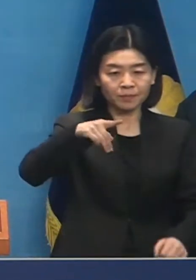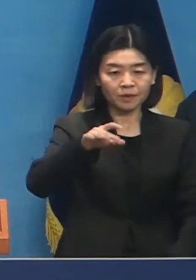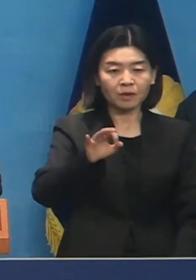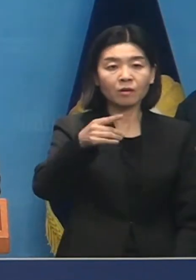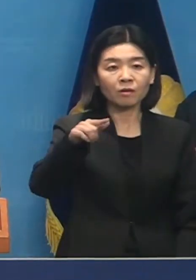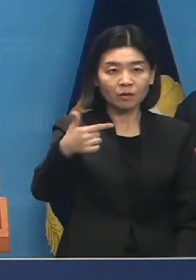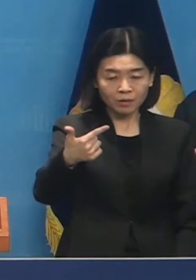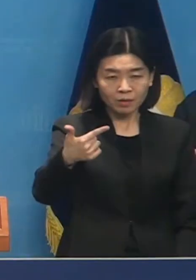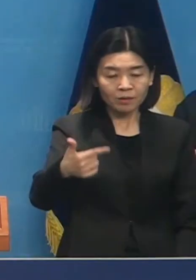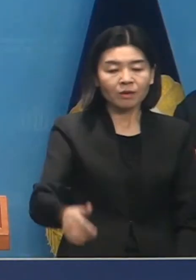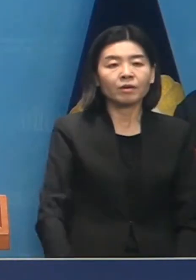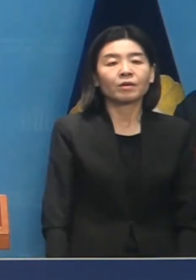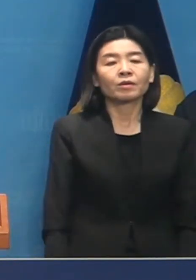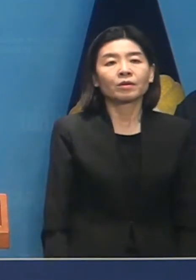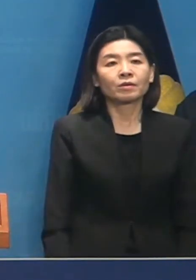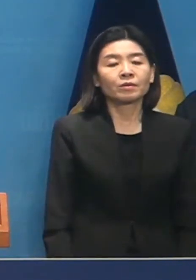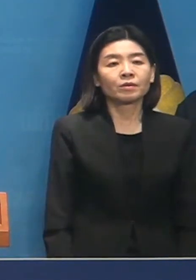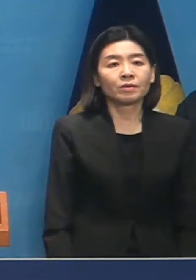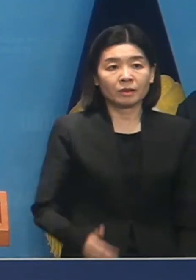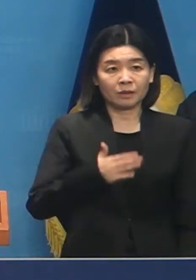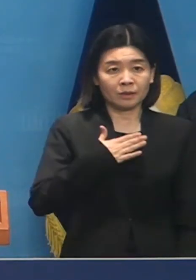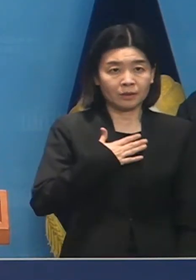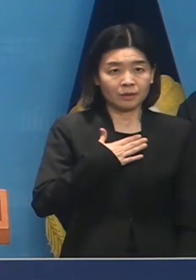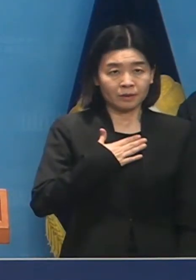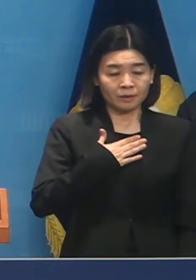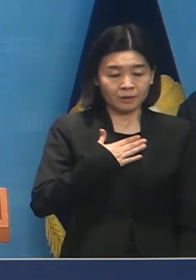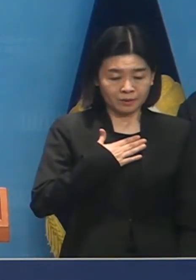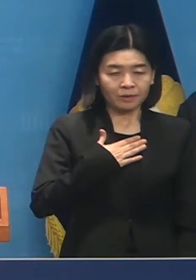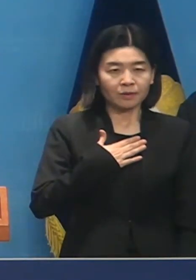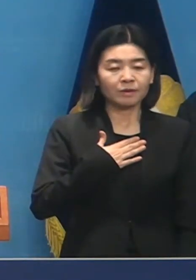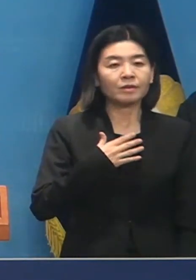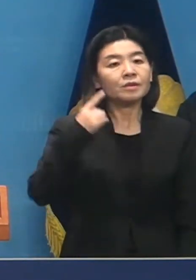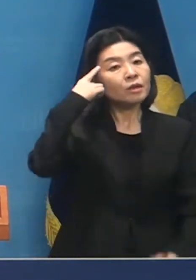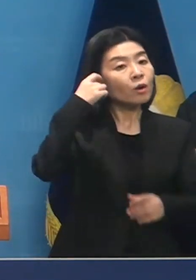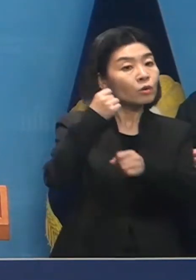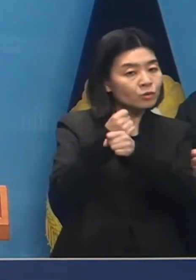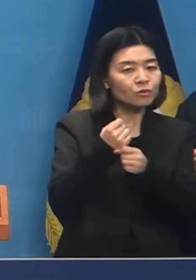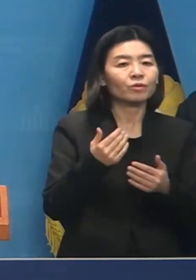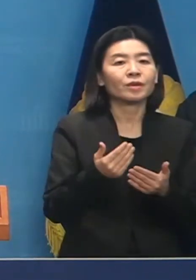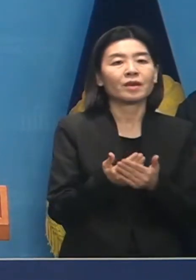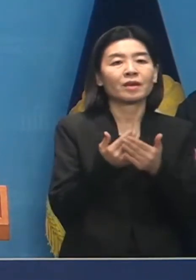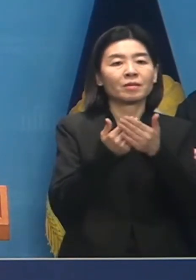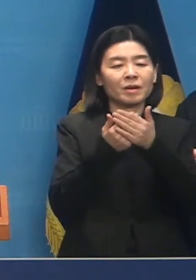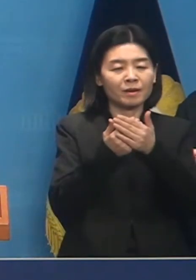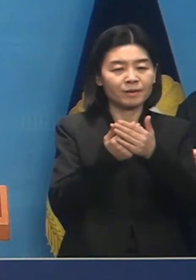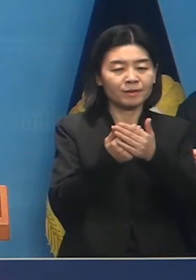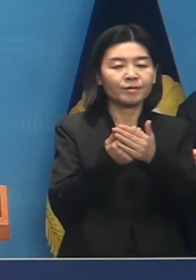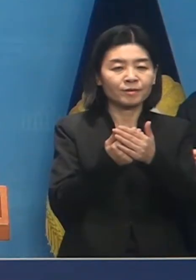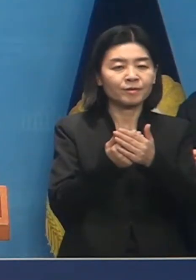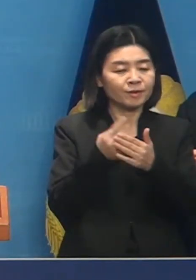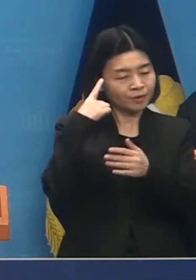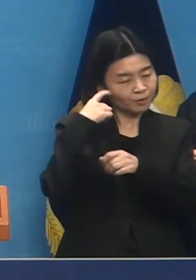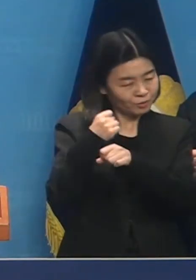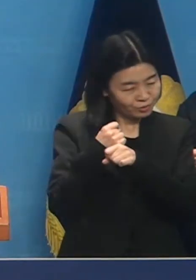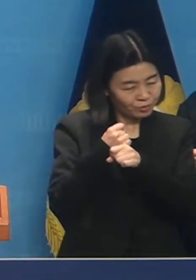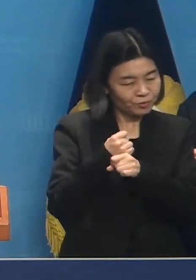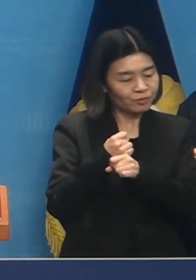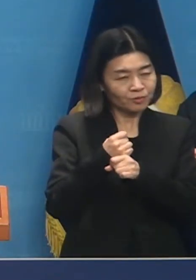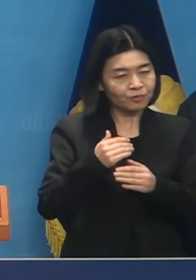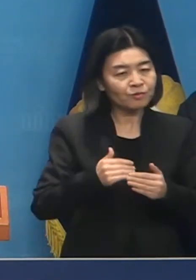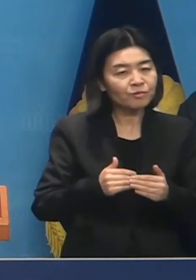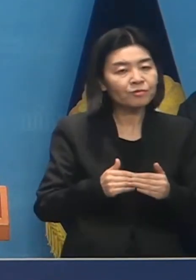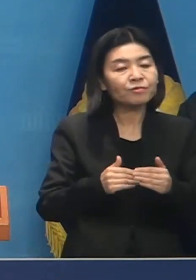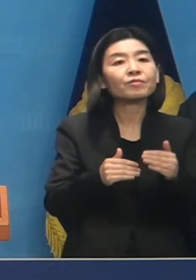반갑습니다. 우선 저는 그 R&D를 수행하고 있었던 부분 중에서